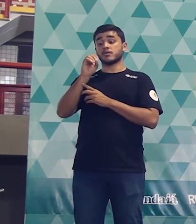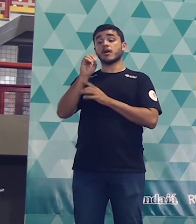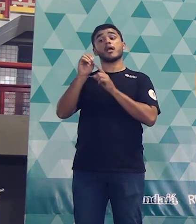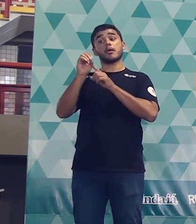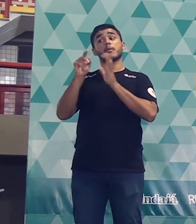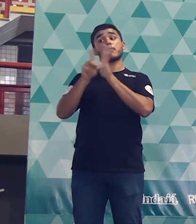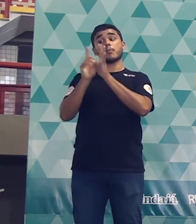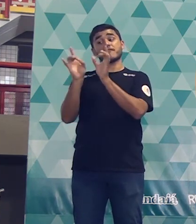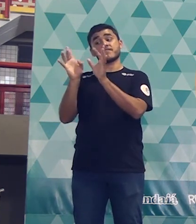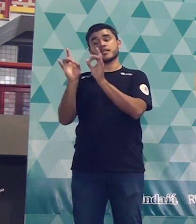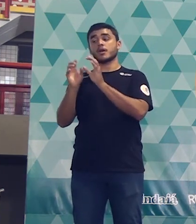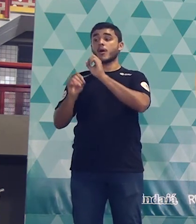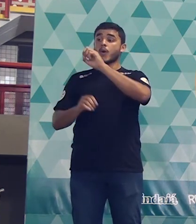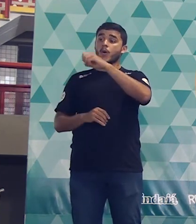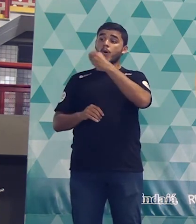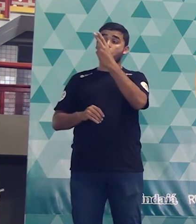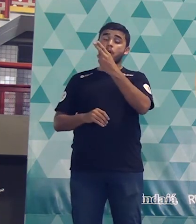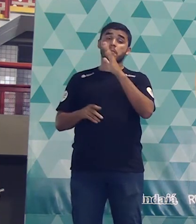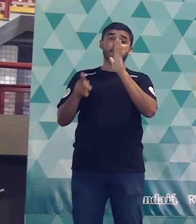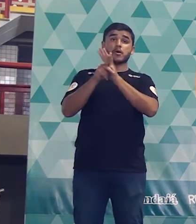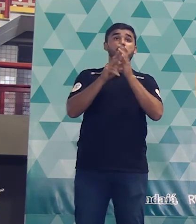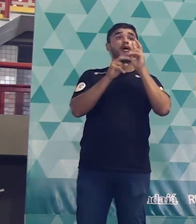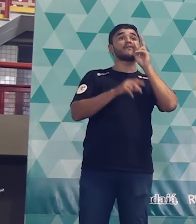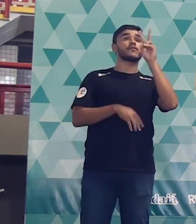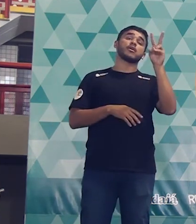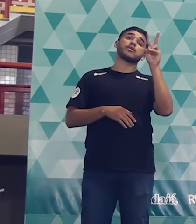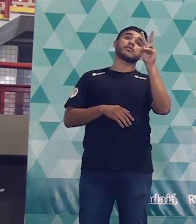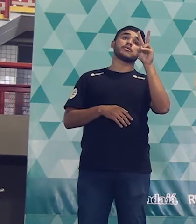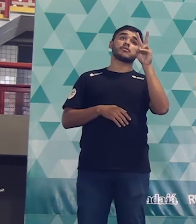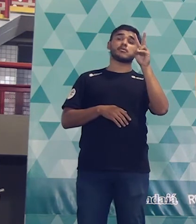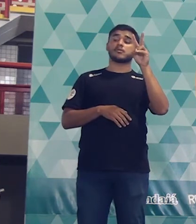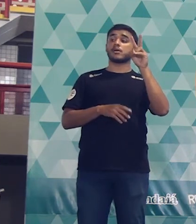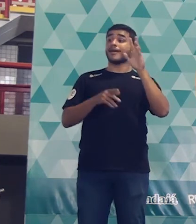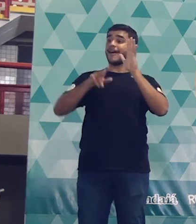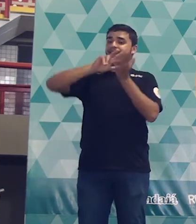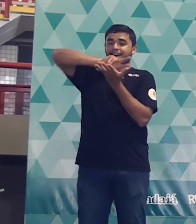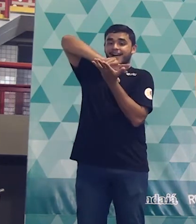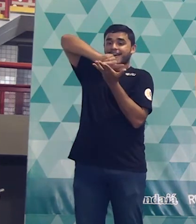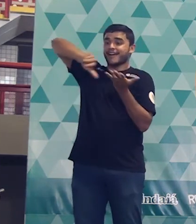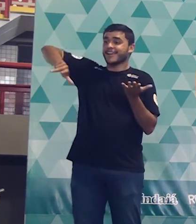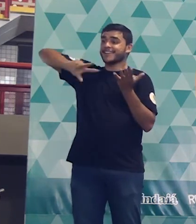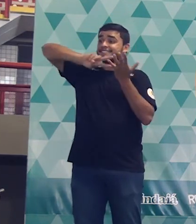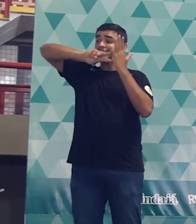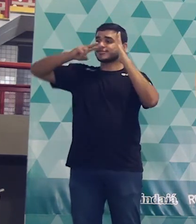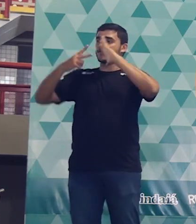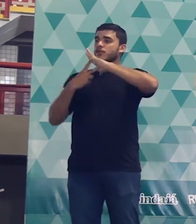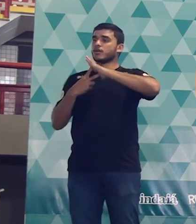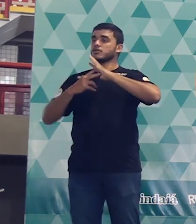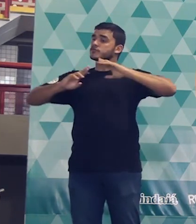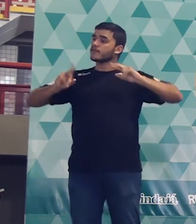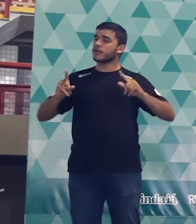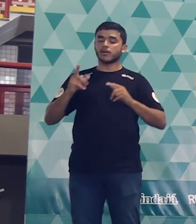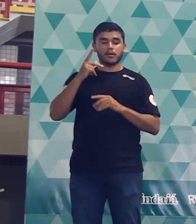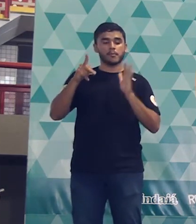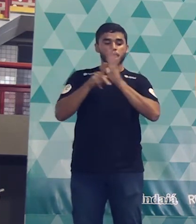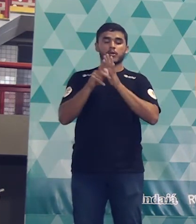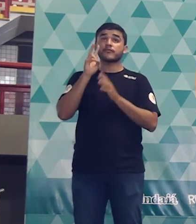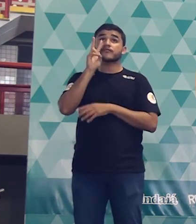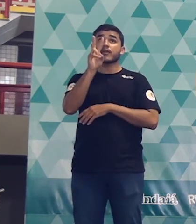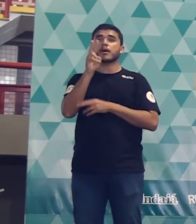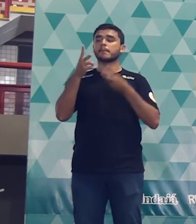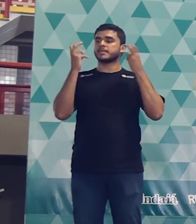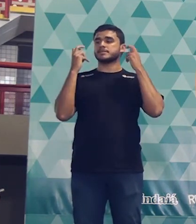vender, como o gerúndio do verbo ver. Isso é polissemia. Quando eu inferir, eu tenho que levar em conta isso